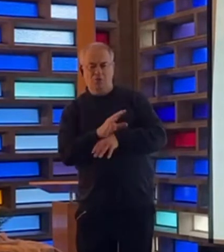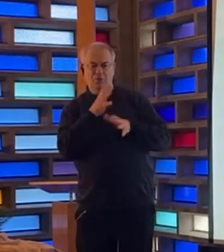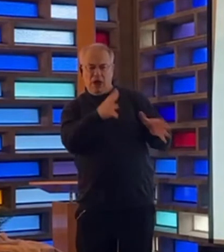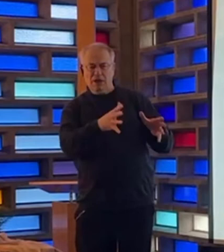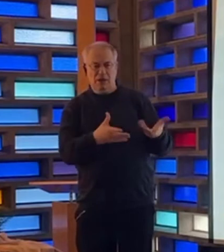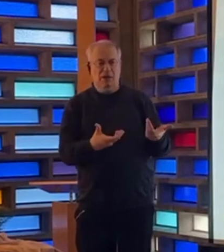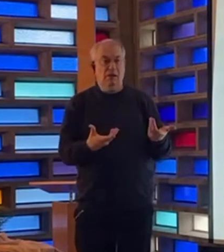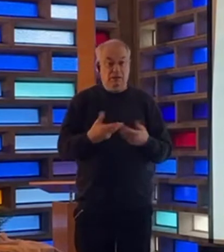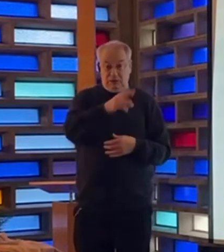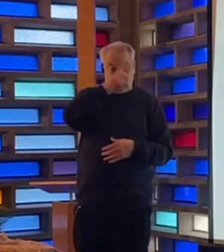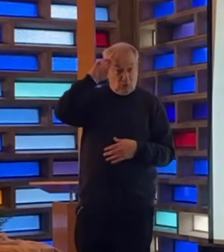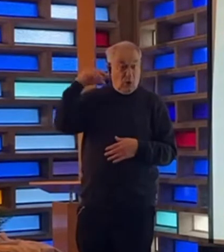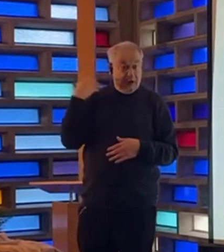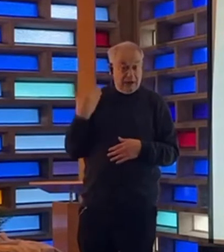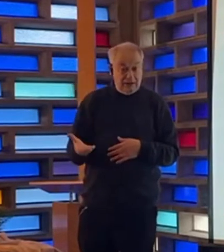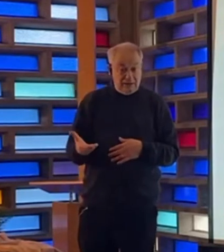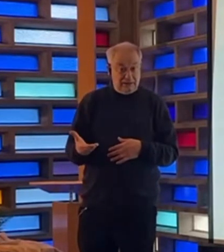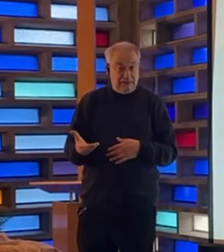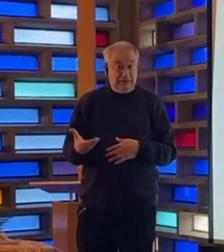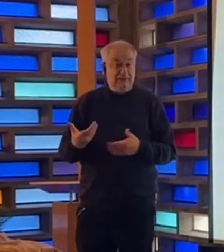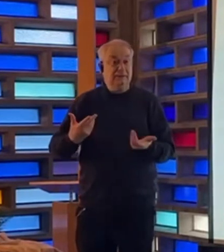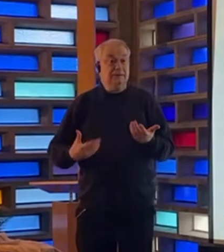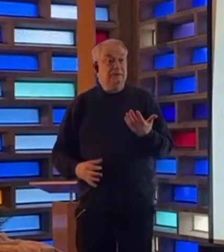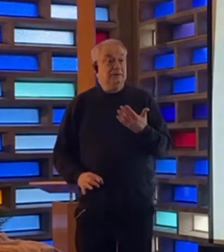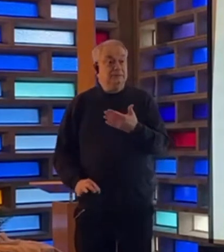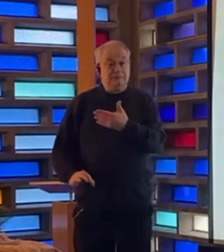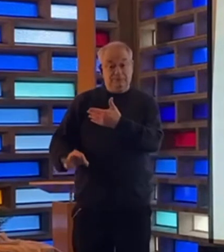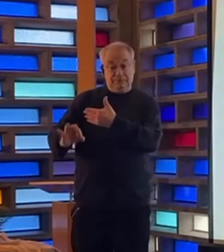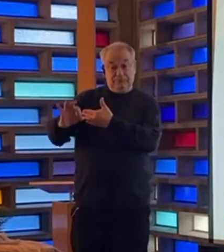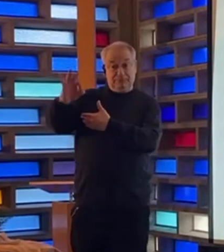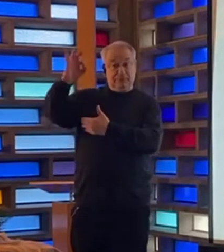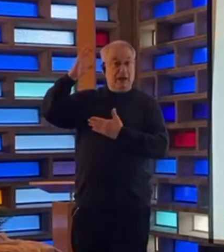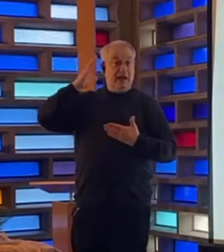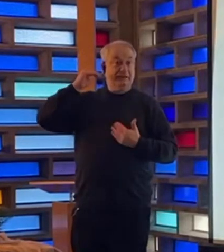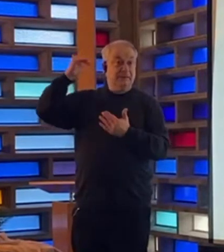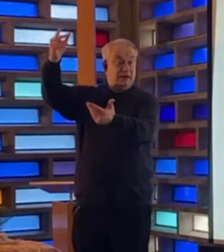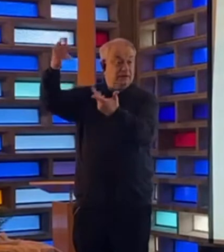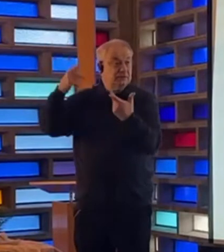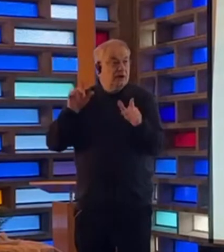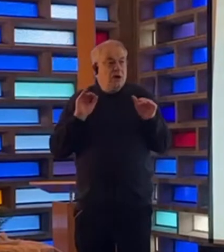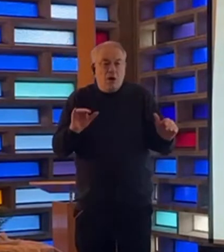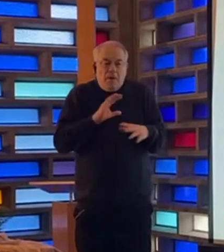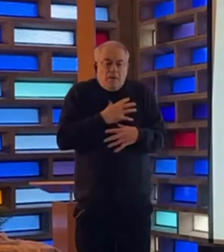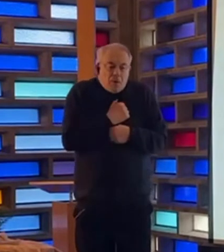ce roi-là fait lever le soleil d'espérance même dans l'angoisse et les